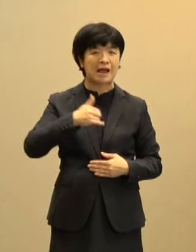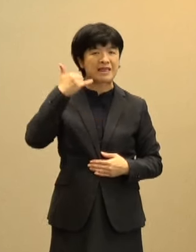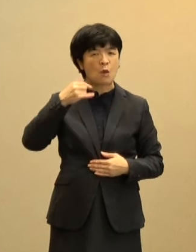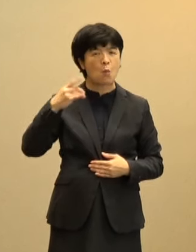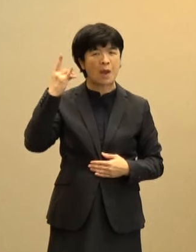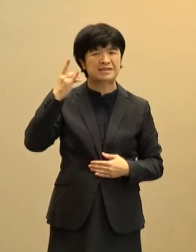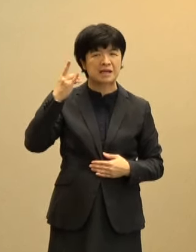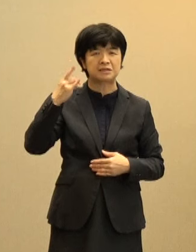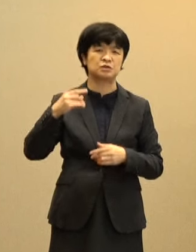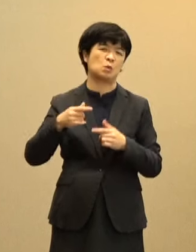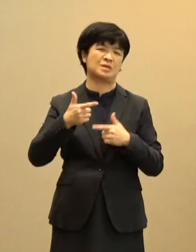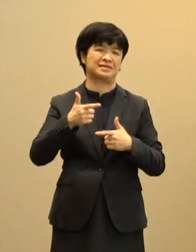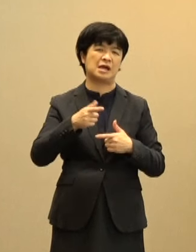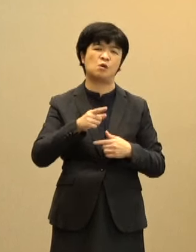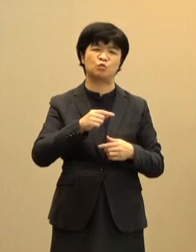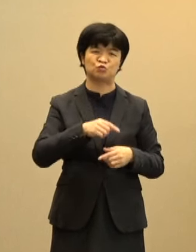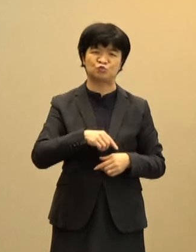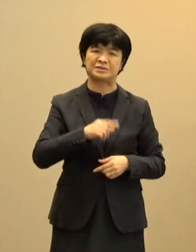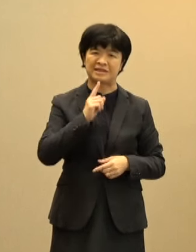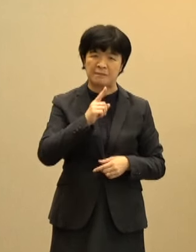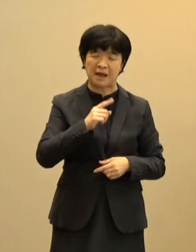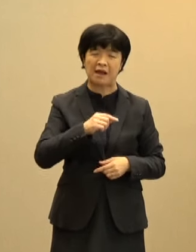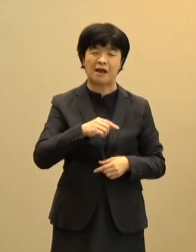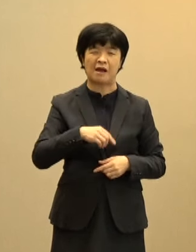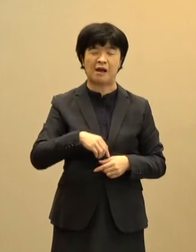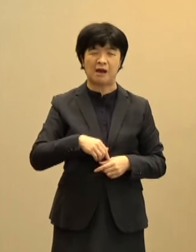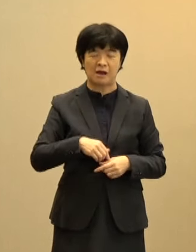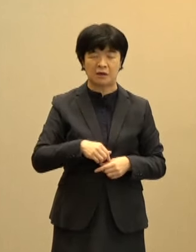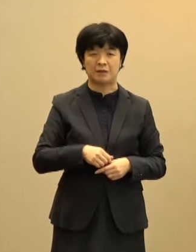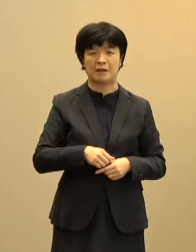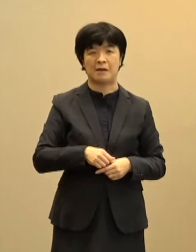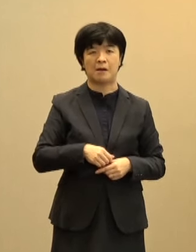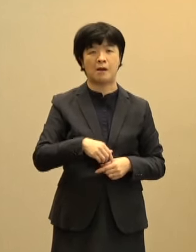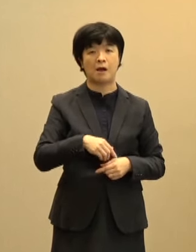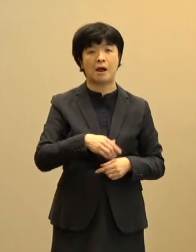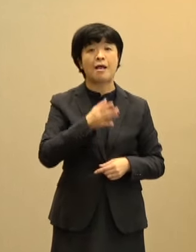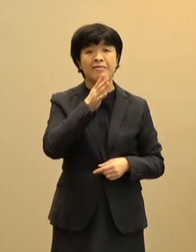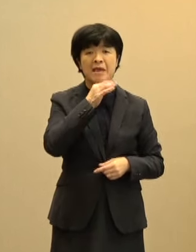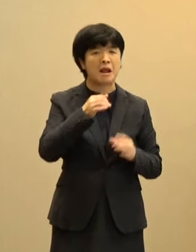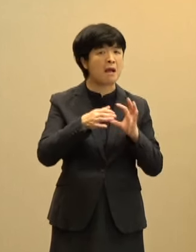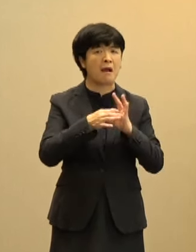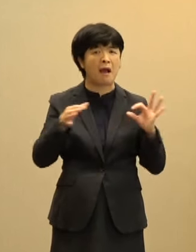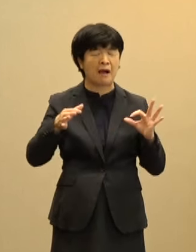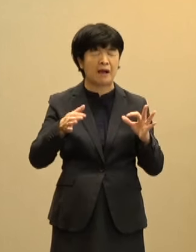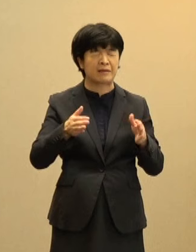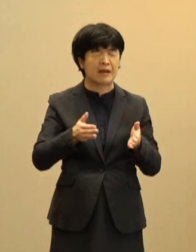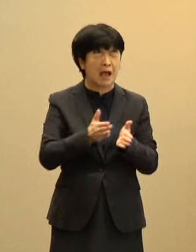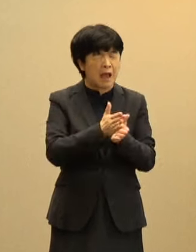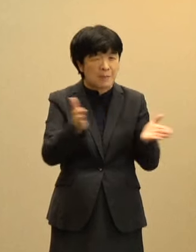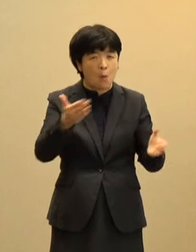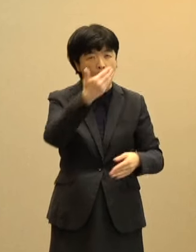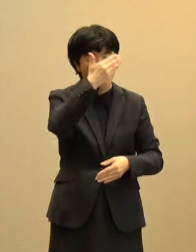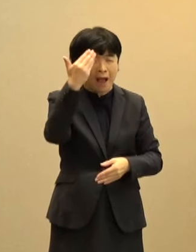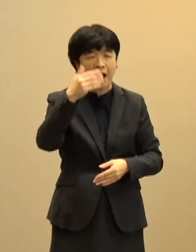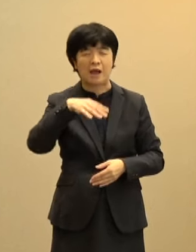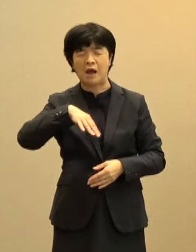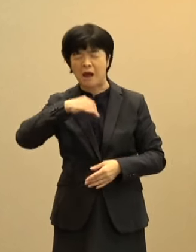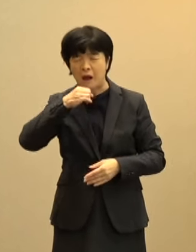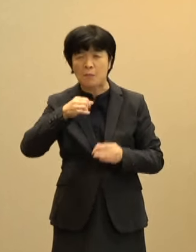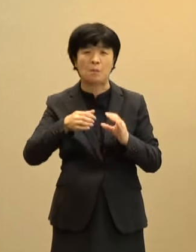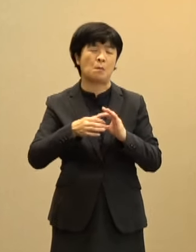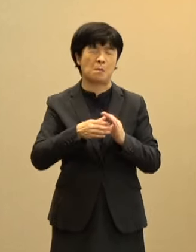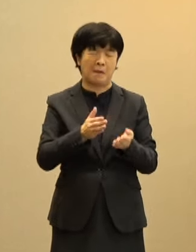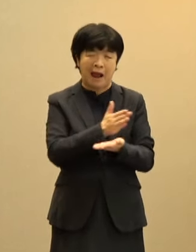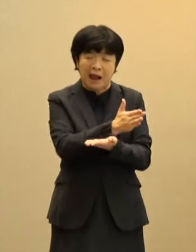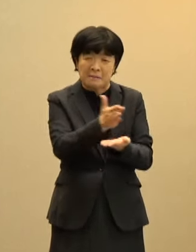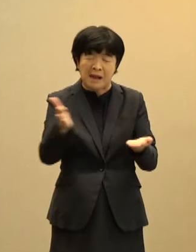で詐欺と違ってですね、やはり世代的にかなり幅広い世代が対象になりますので、まあ、今までこう自分がこう詐欺に遭うと